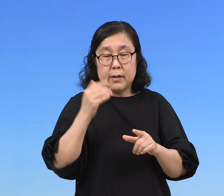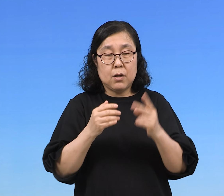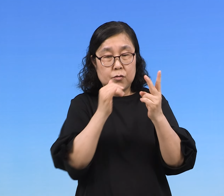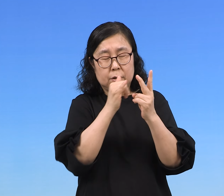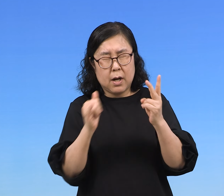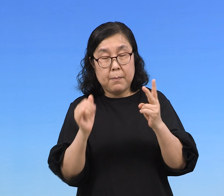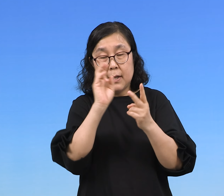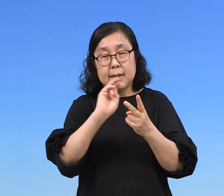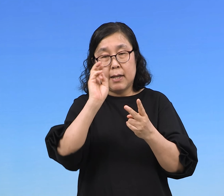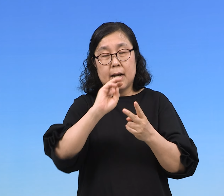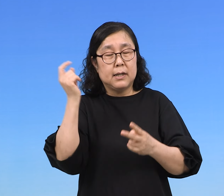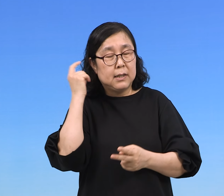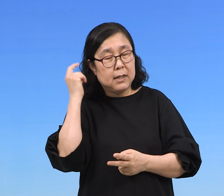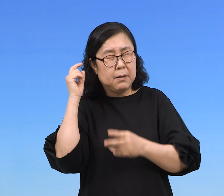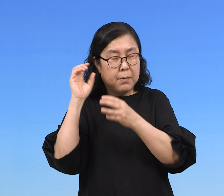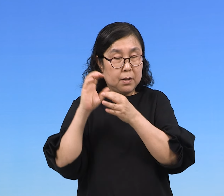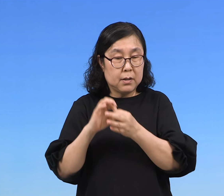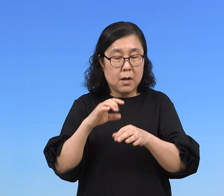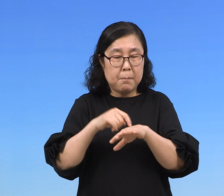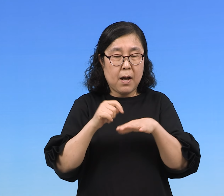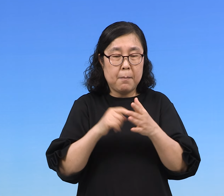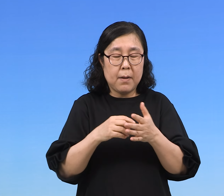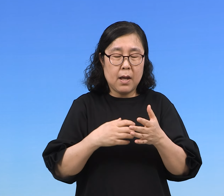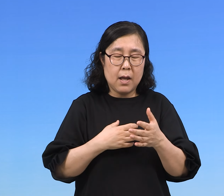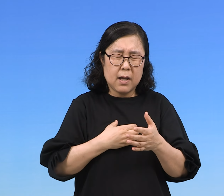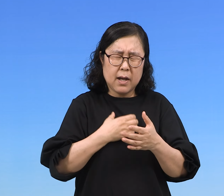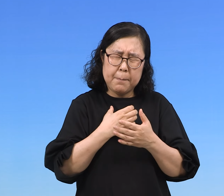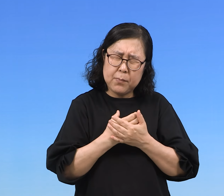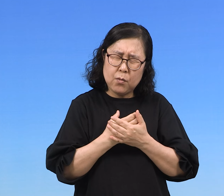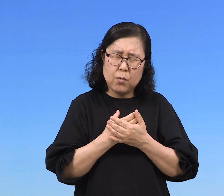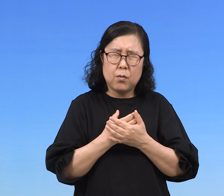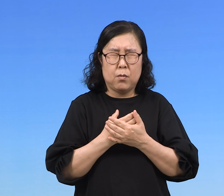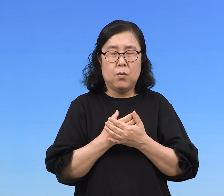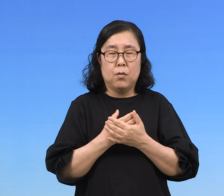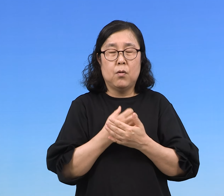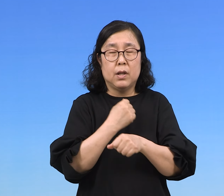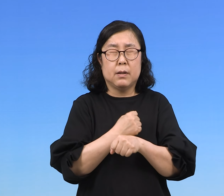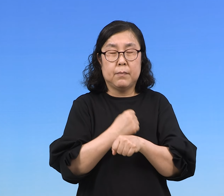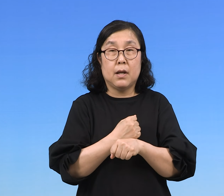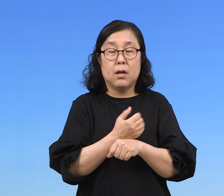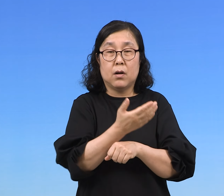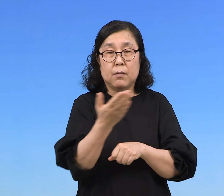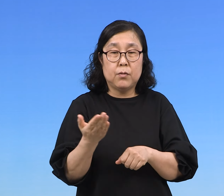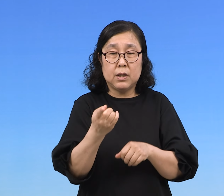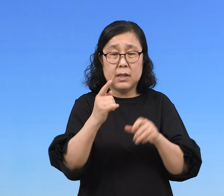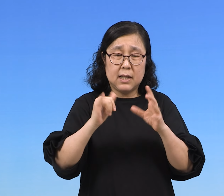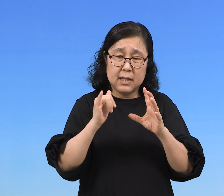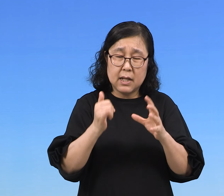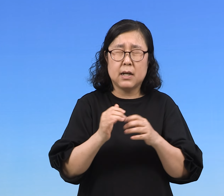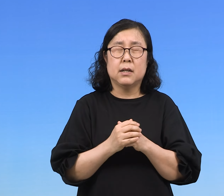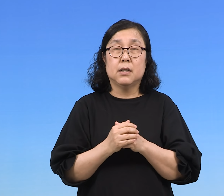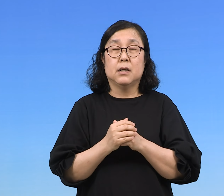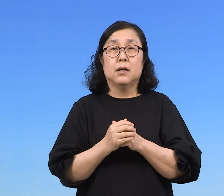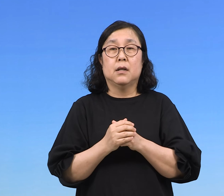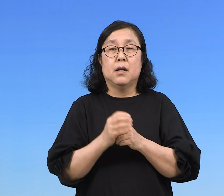저는 이 두 분의 찬양을 들으면서 울컥 눈물이 나는 대목이, 여러분, 이